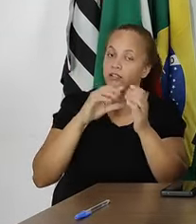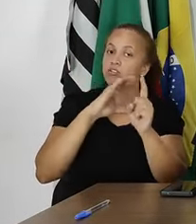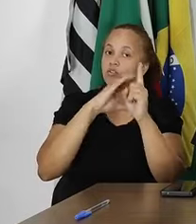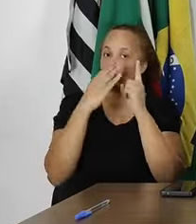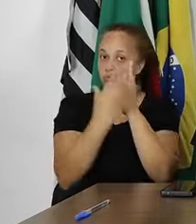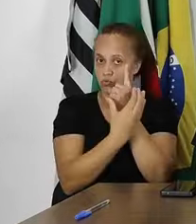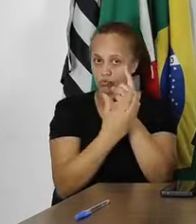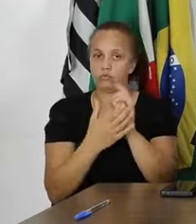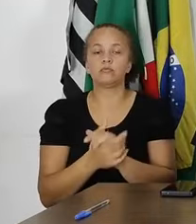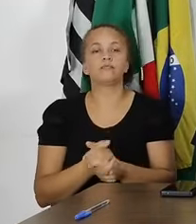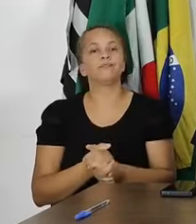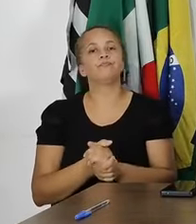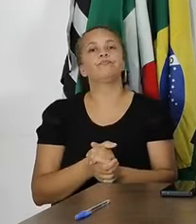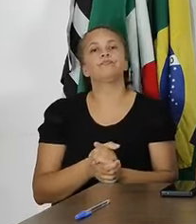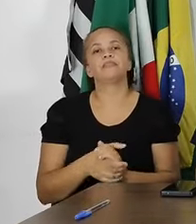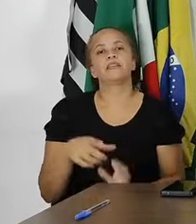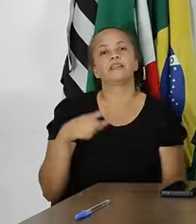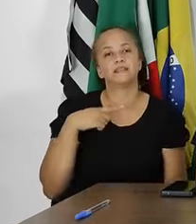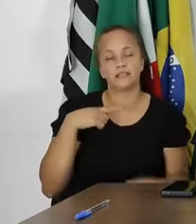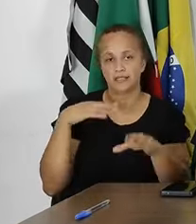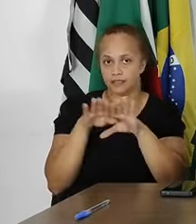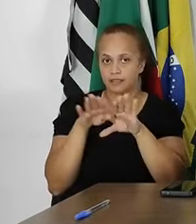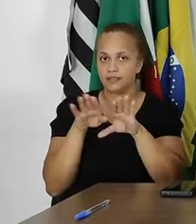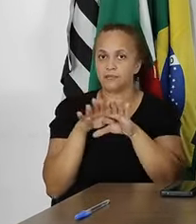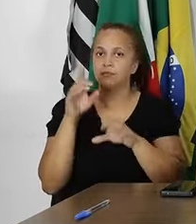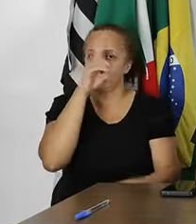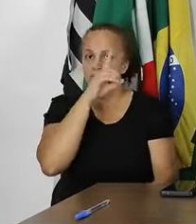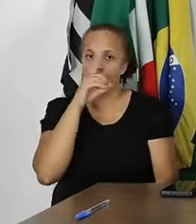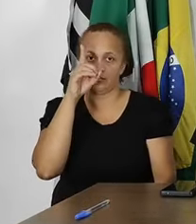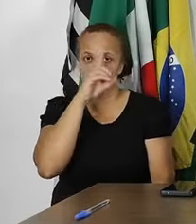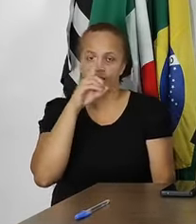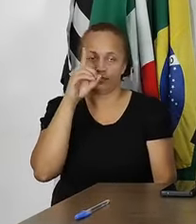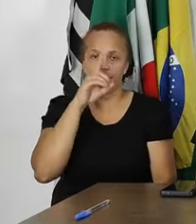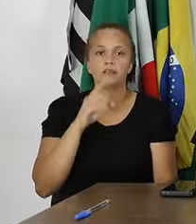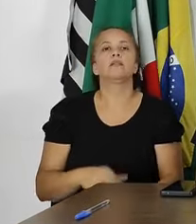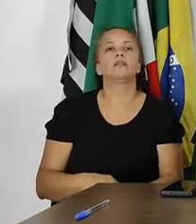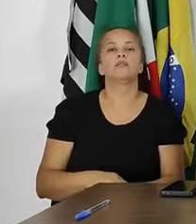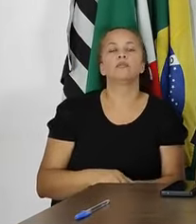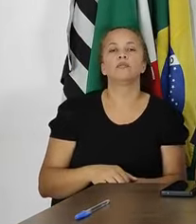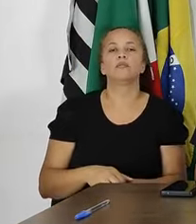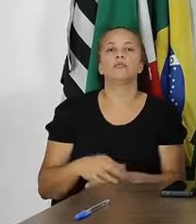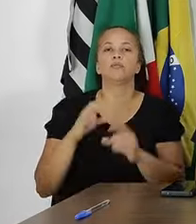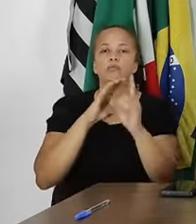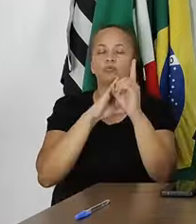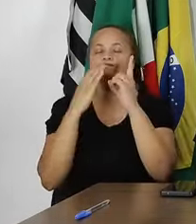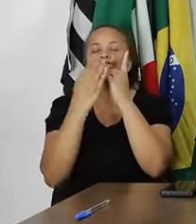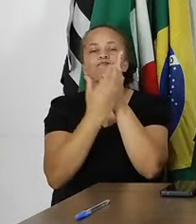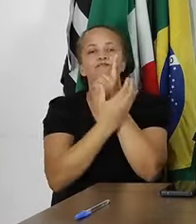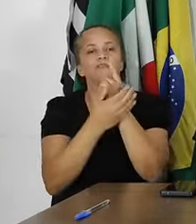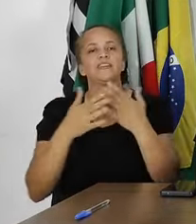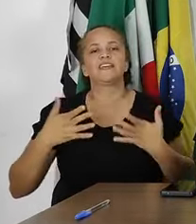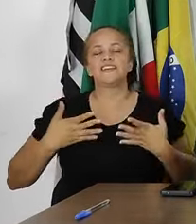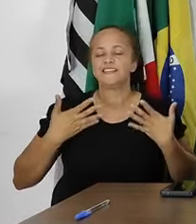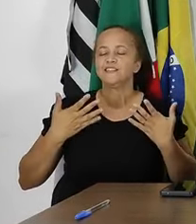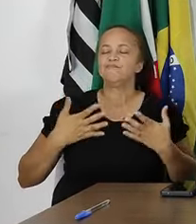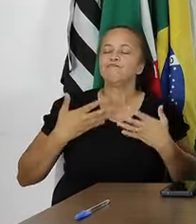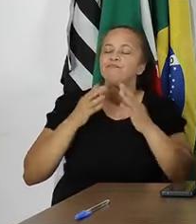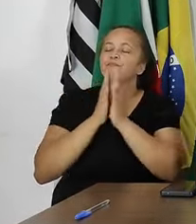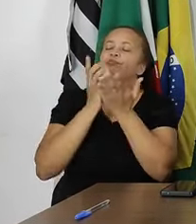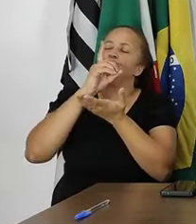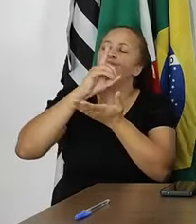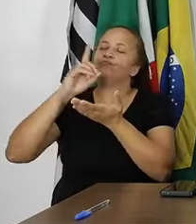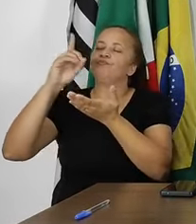interceder. E temos também no domingo, todos os domingos, às 18 horas, o domingo de celebração, de pregação da